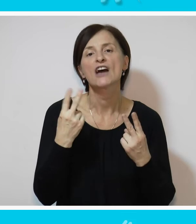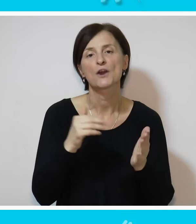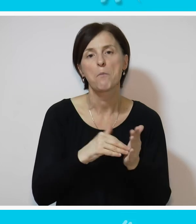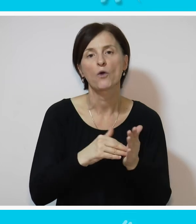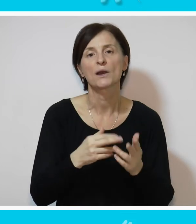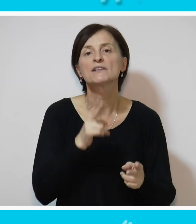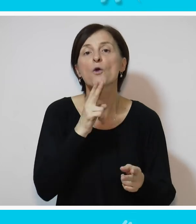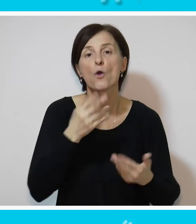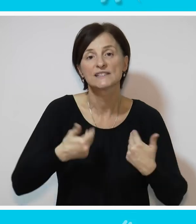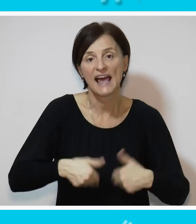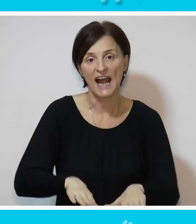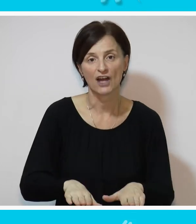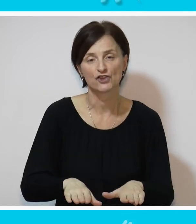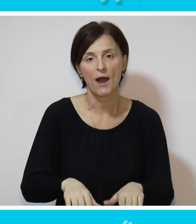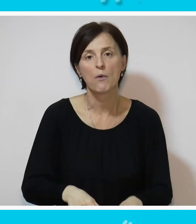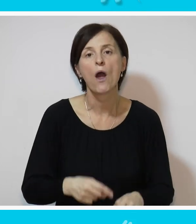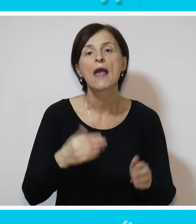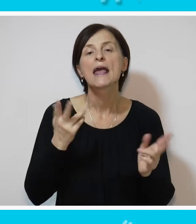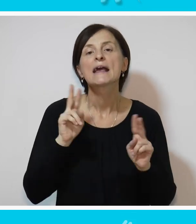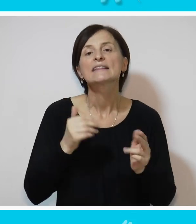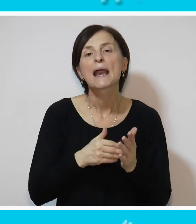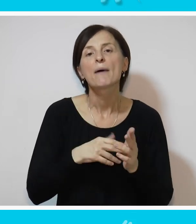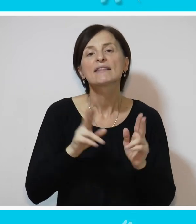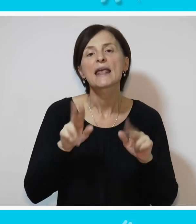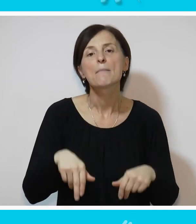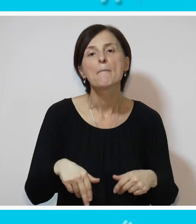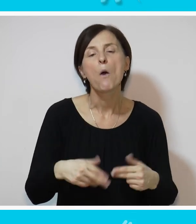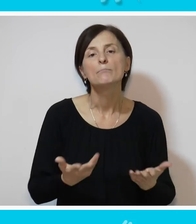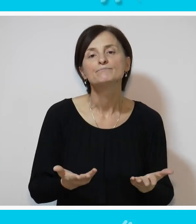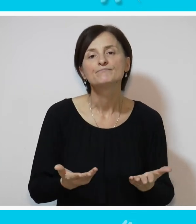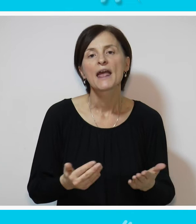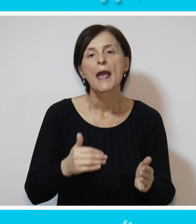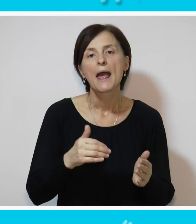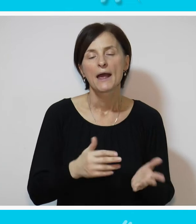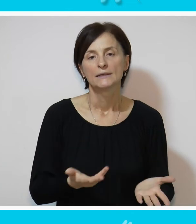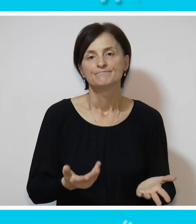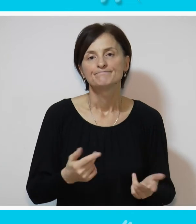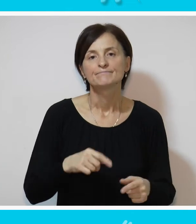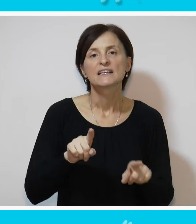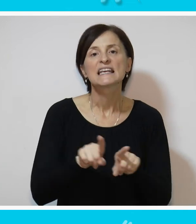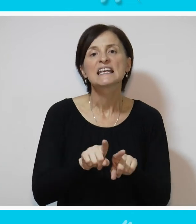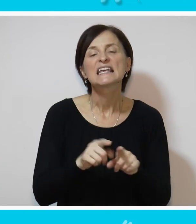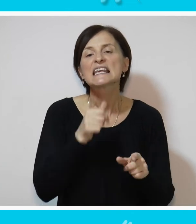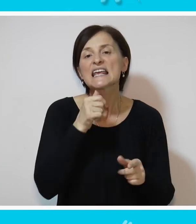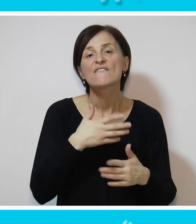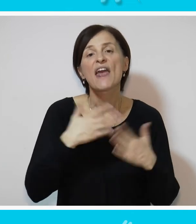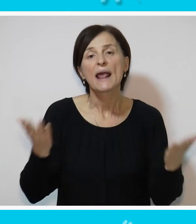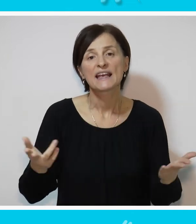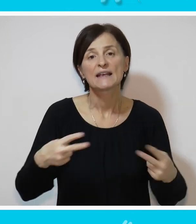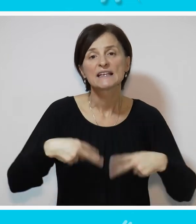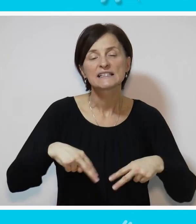tim se rađamo. To nam je potreba da imamo potvrdu od strane drugih. A sa druge strane, sasvim realan